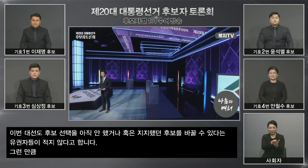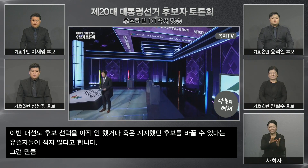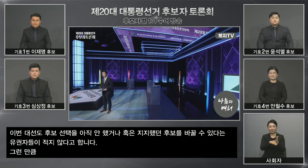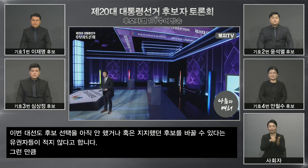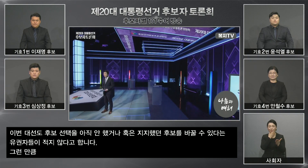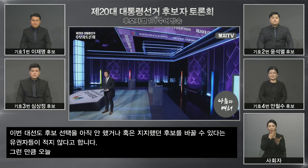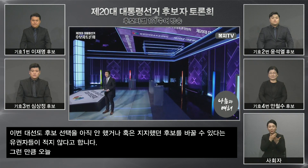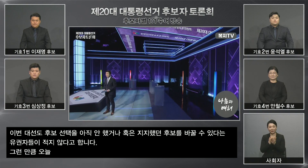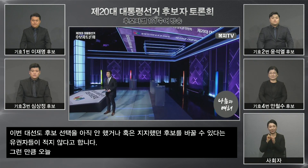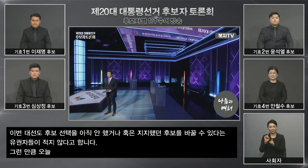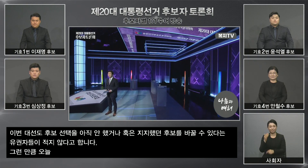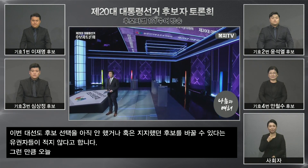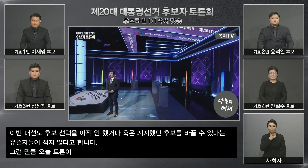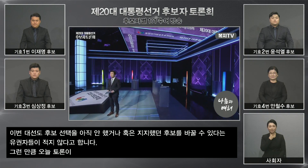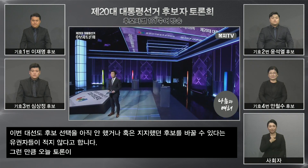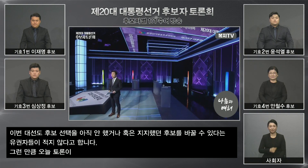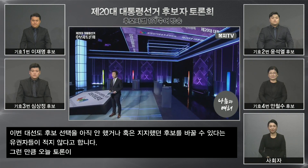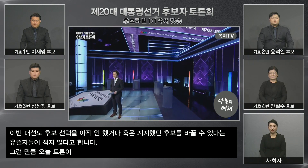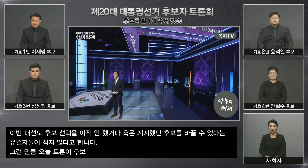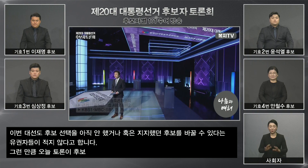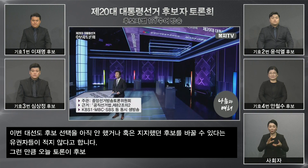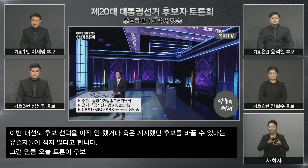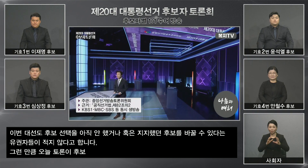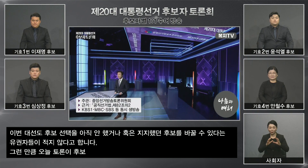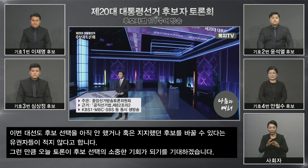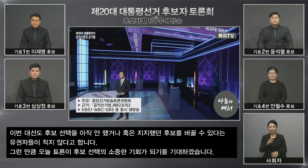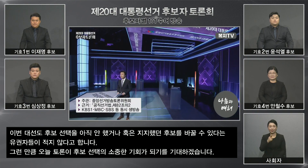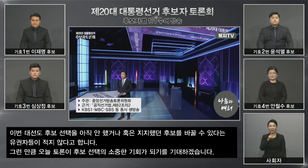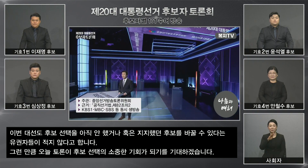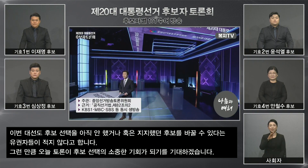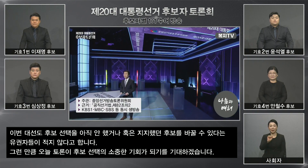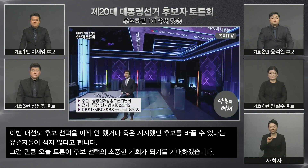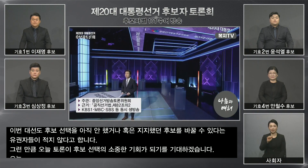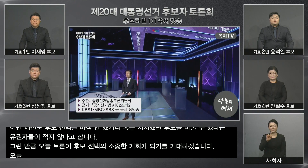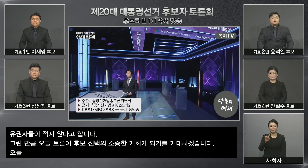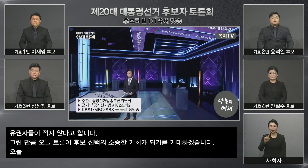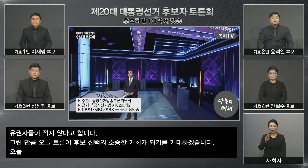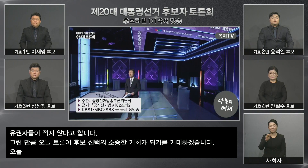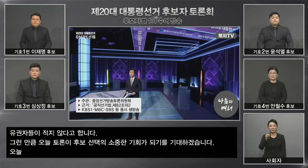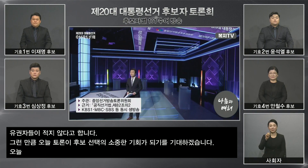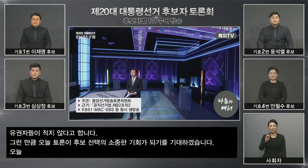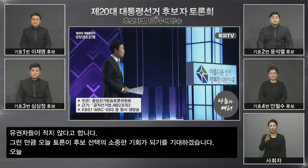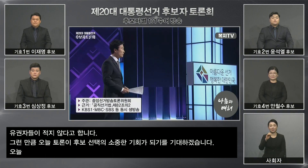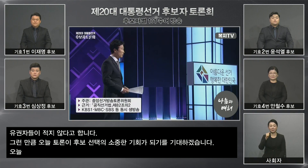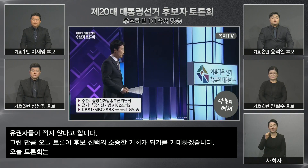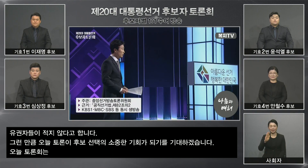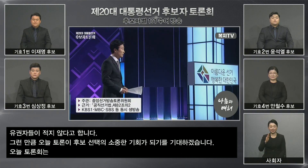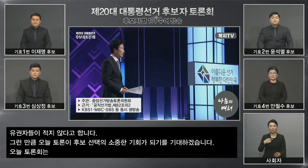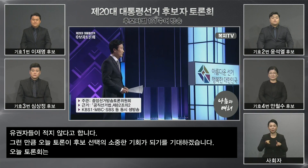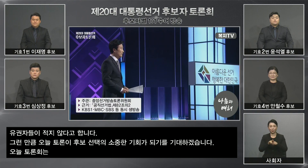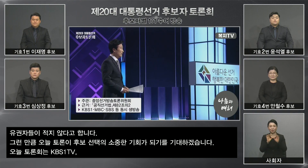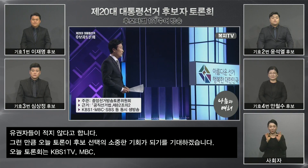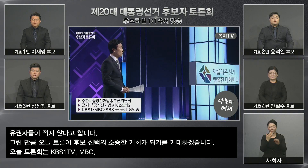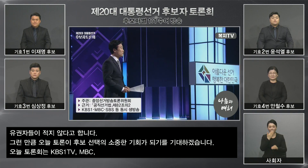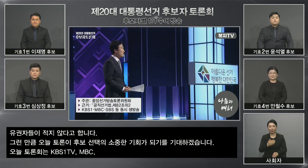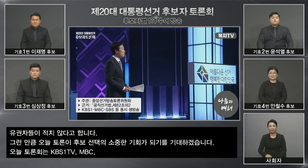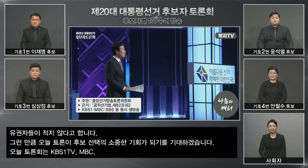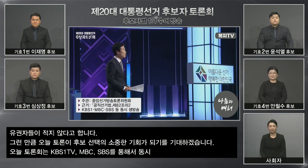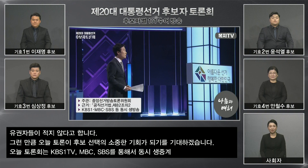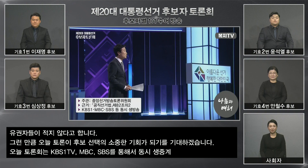되기를 기대하겠습니다. 오늘 토론회는 KBS 1TV, MBC, SBS 등을 통해서 동시 생중계되고요.